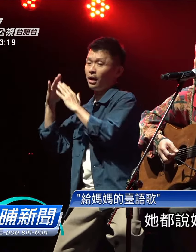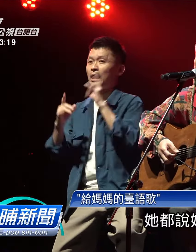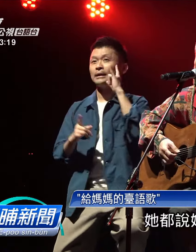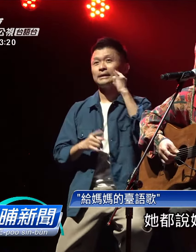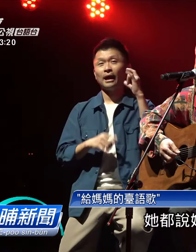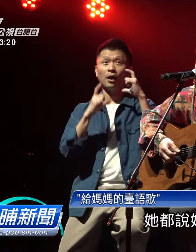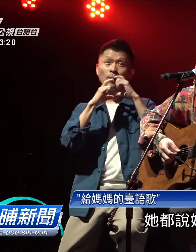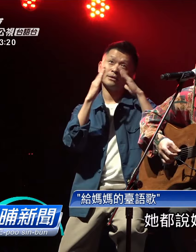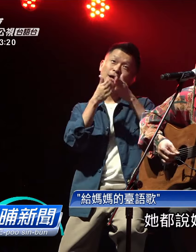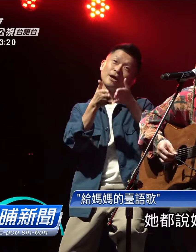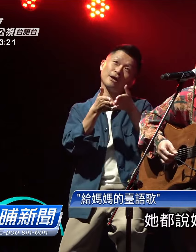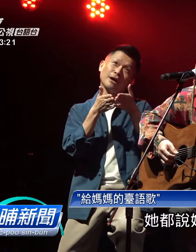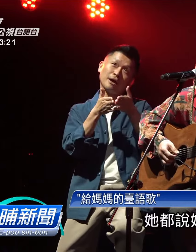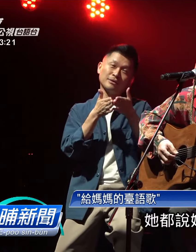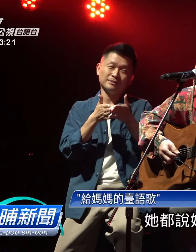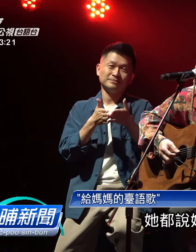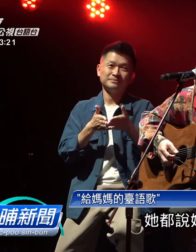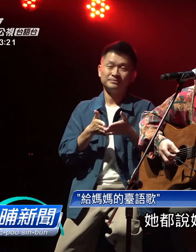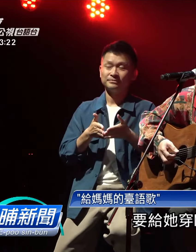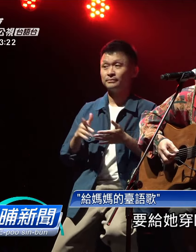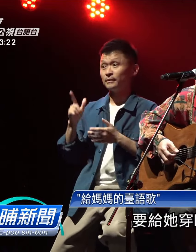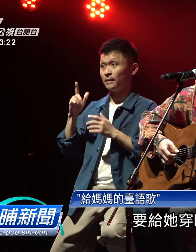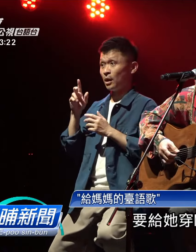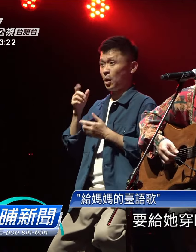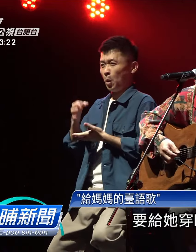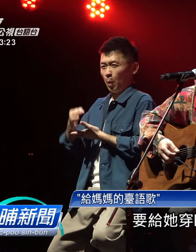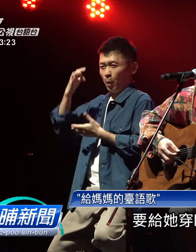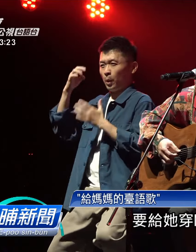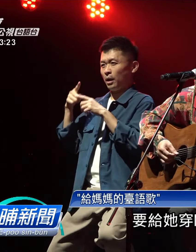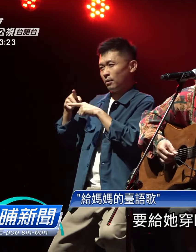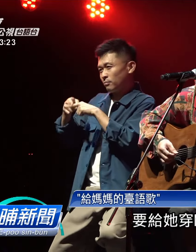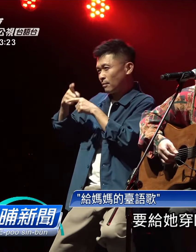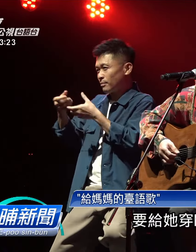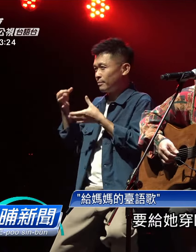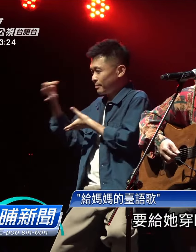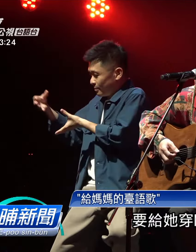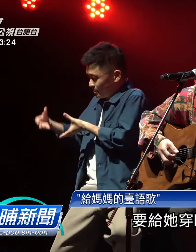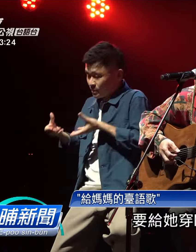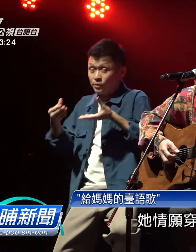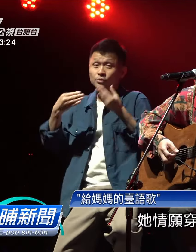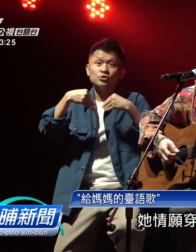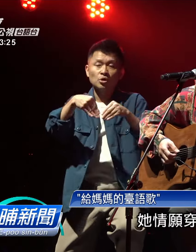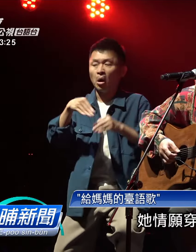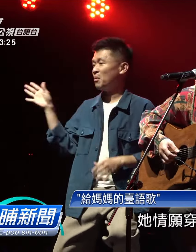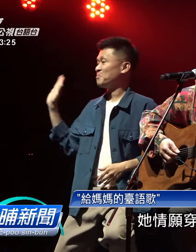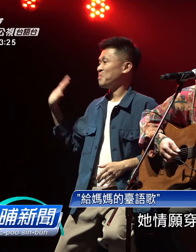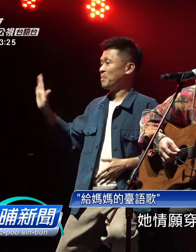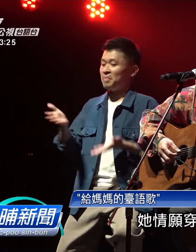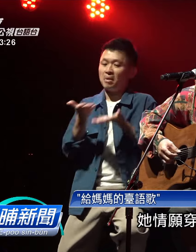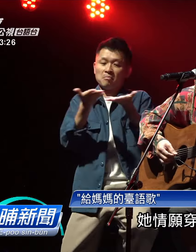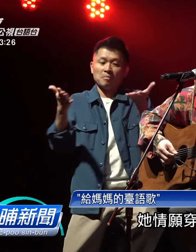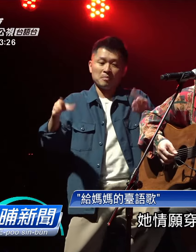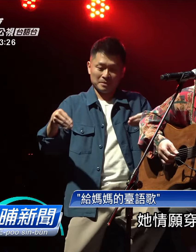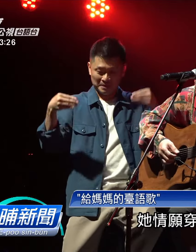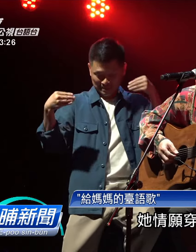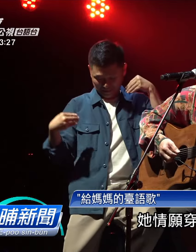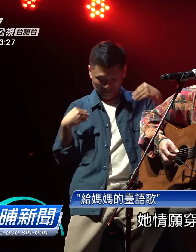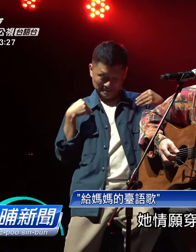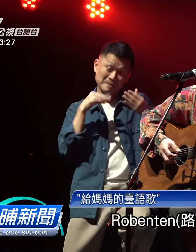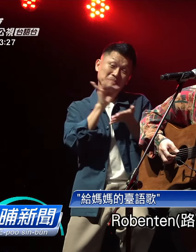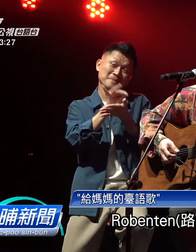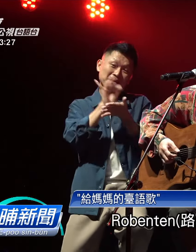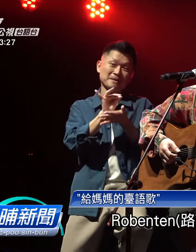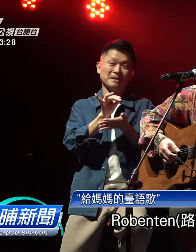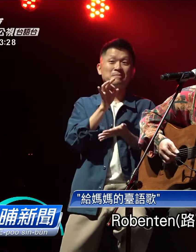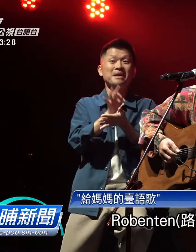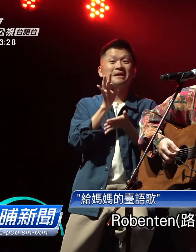回家，要互伊穿母节碰西衫。 伊甘愿穿100块的路边单，路边